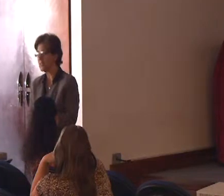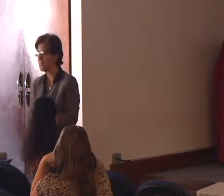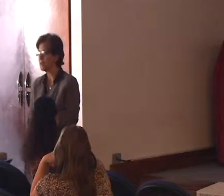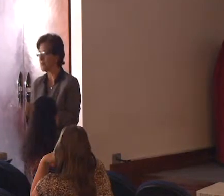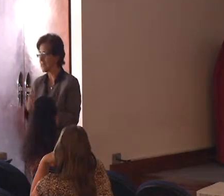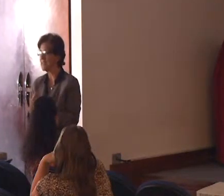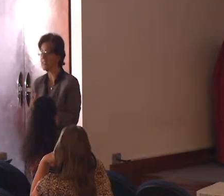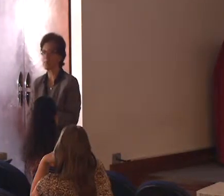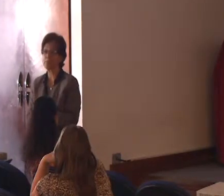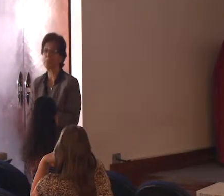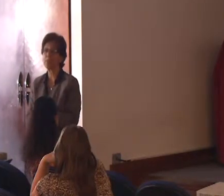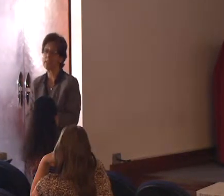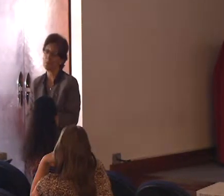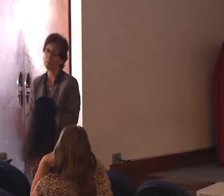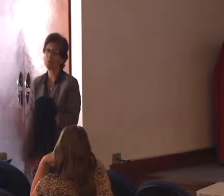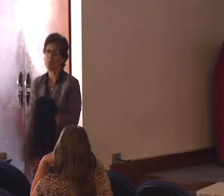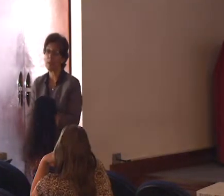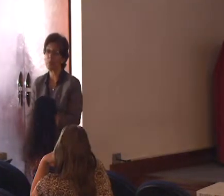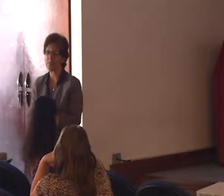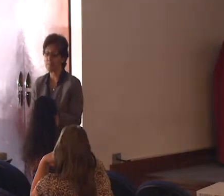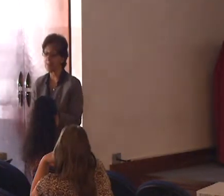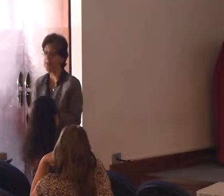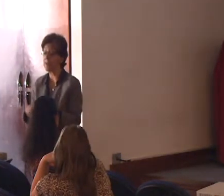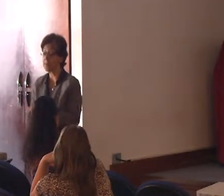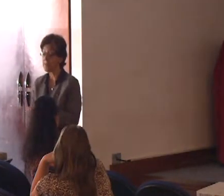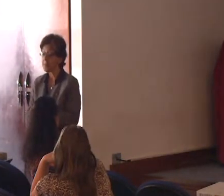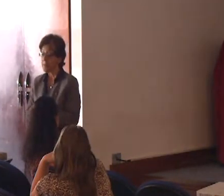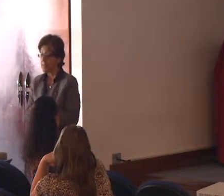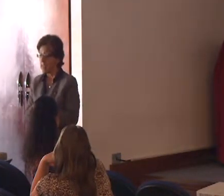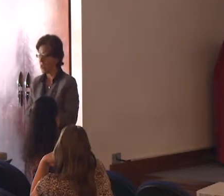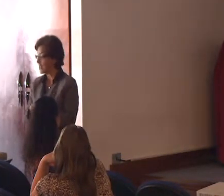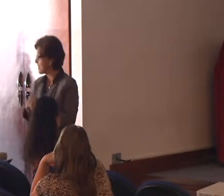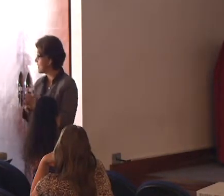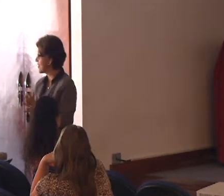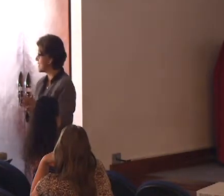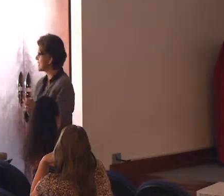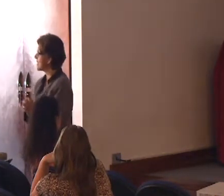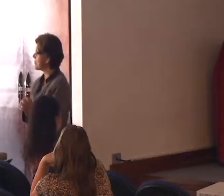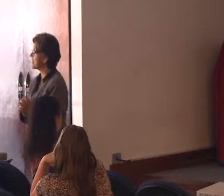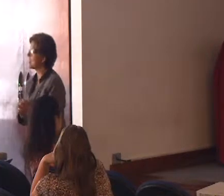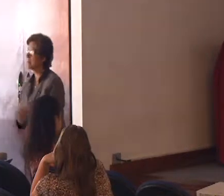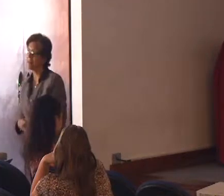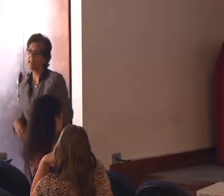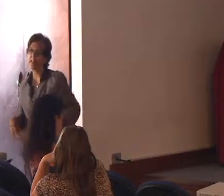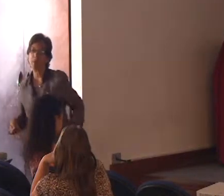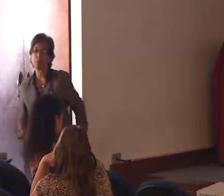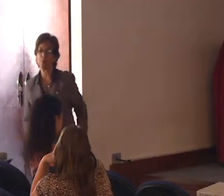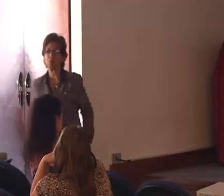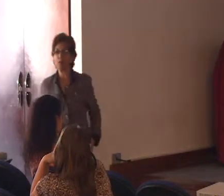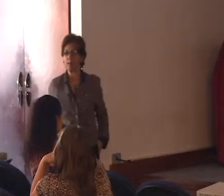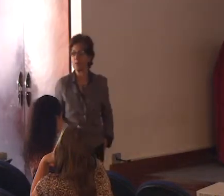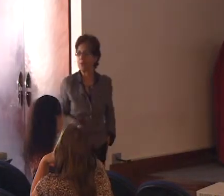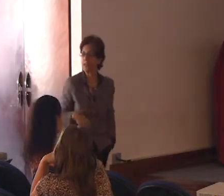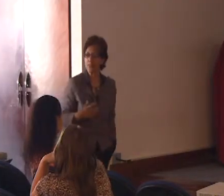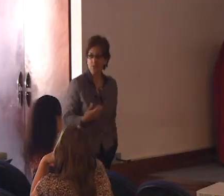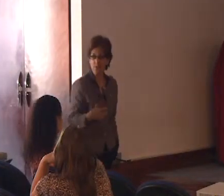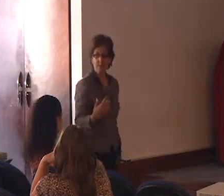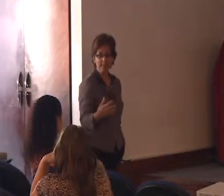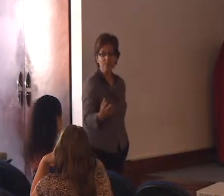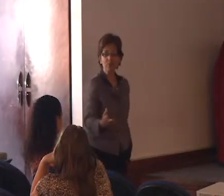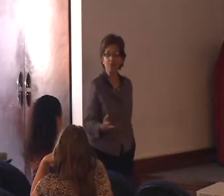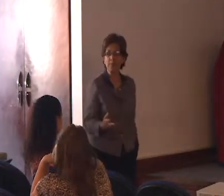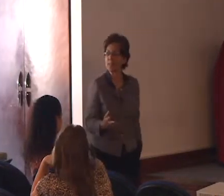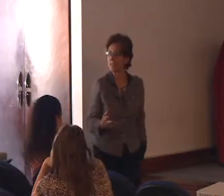aprender nada. Y nosotros decimos que sí es posible, y hemos demostrado que es posible. La otra cuestión es que independientemente del